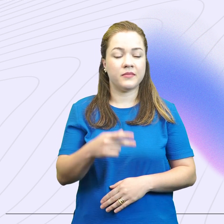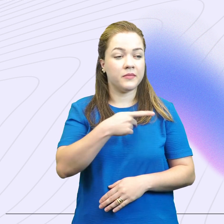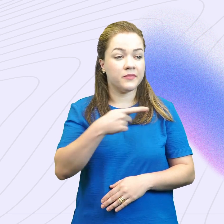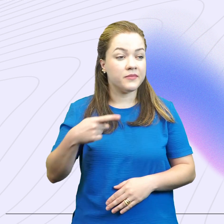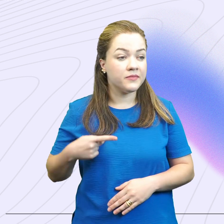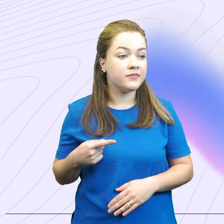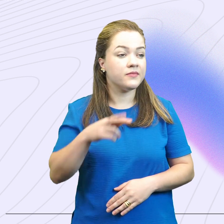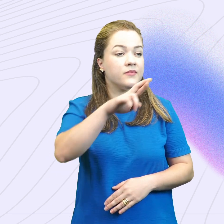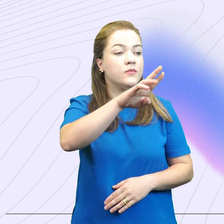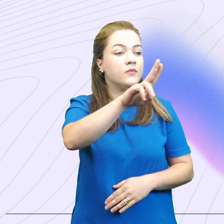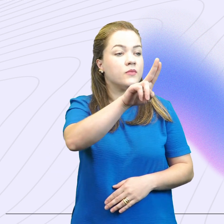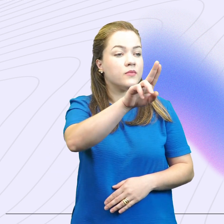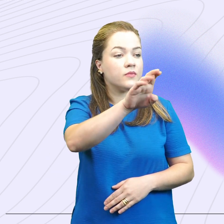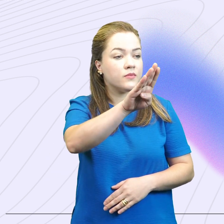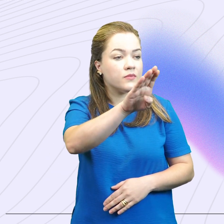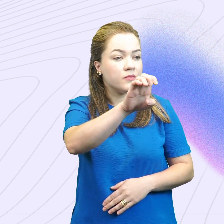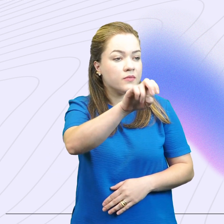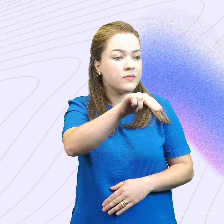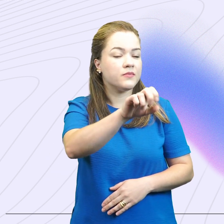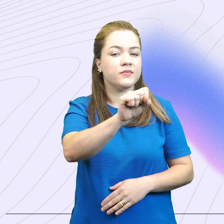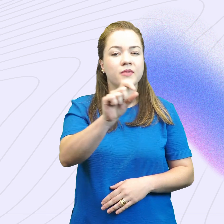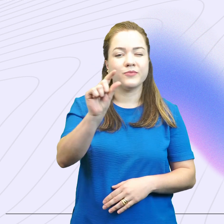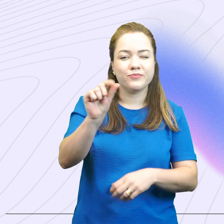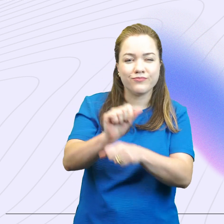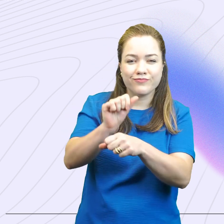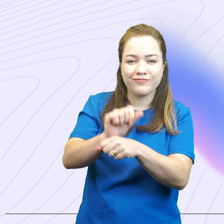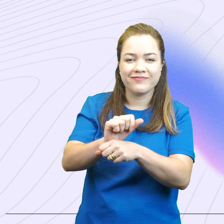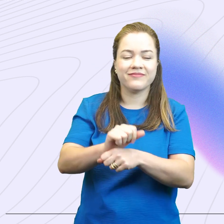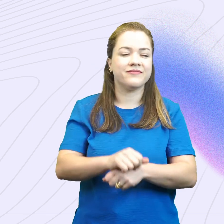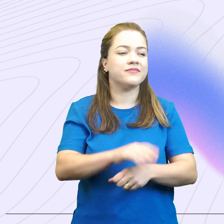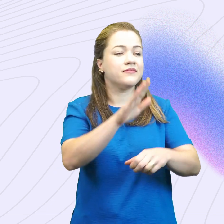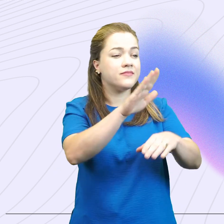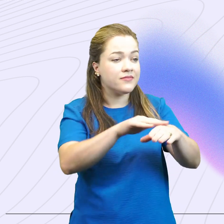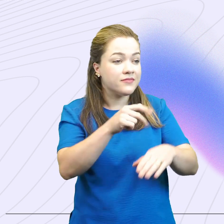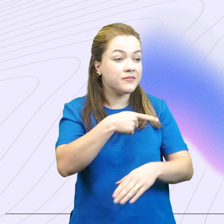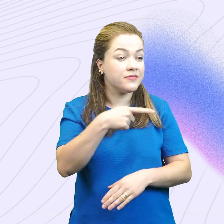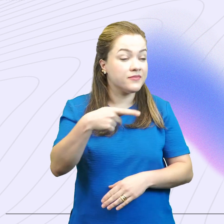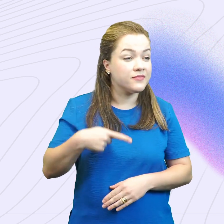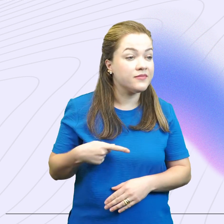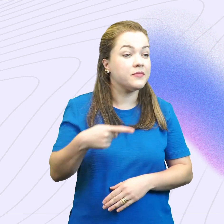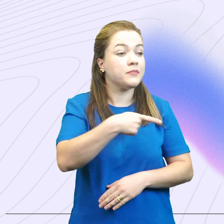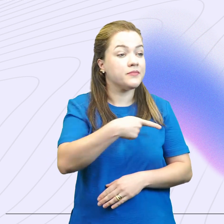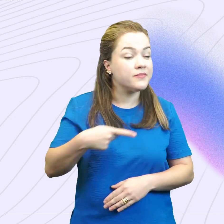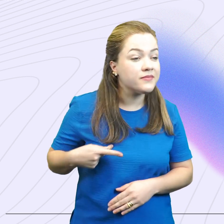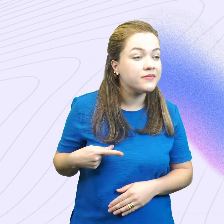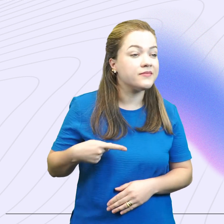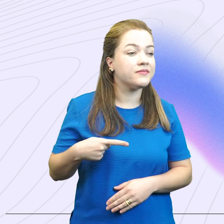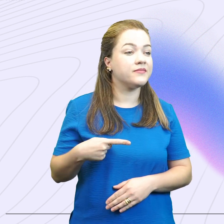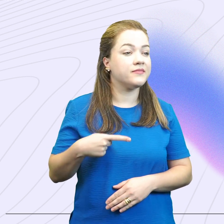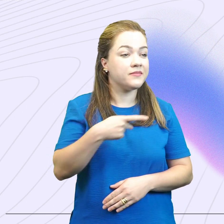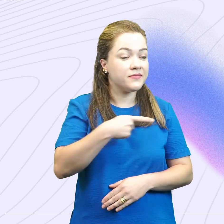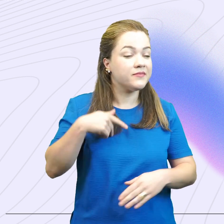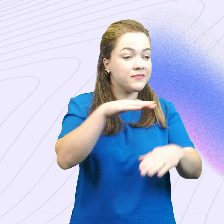Pastor Rubens. Só um pouquinho, pessoal. Pastor Rubens. Pastor.